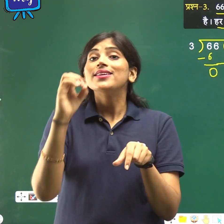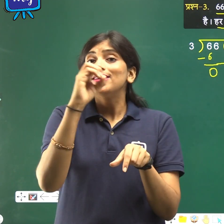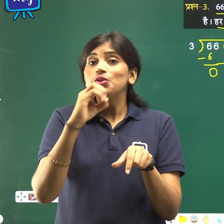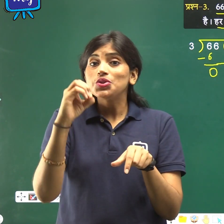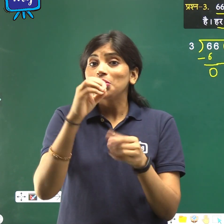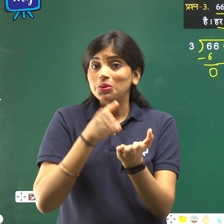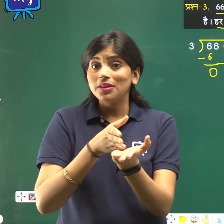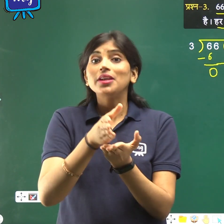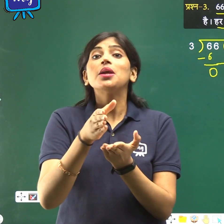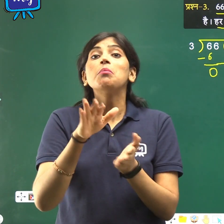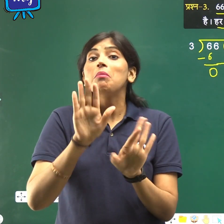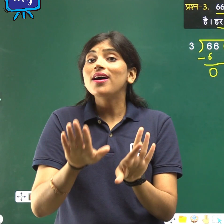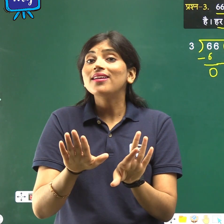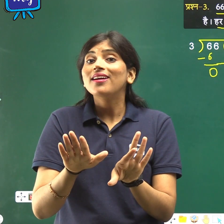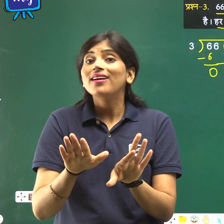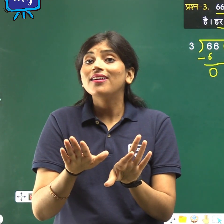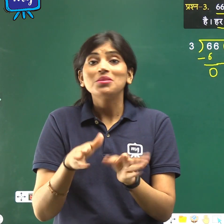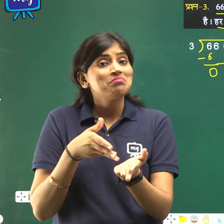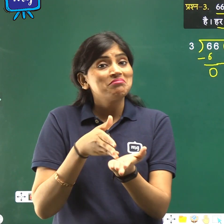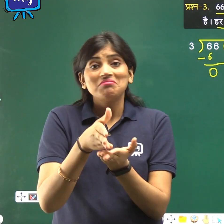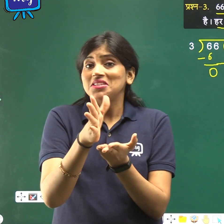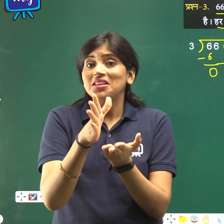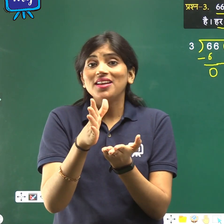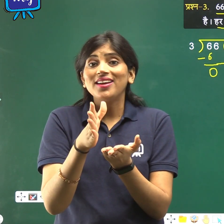0 में देने पर जाता है?